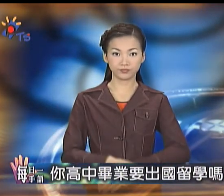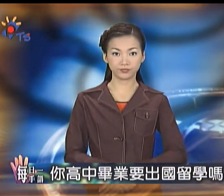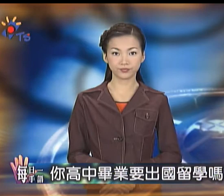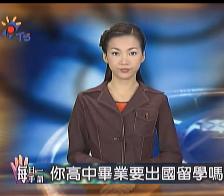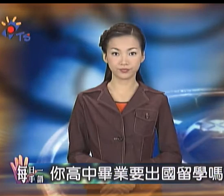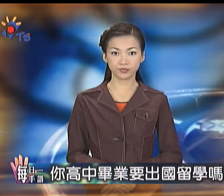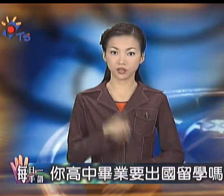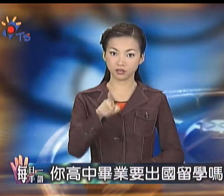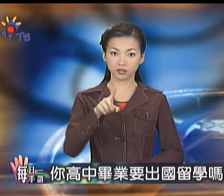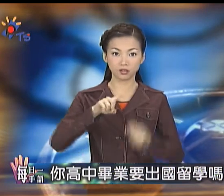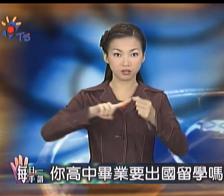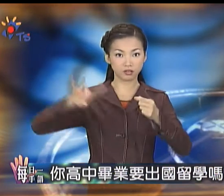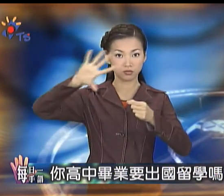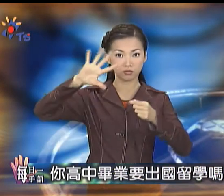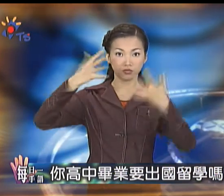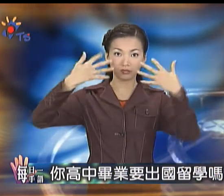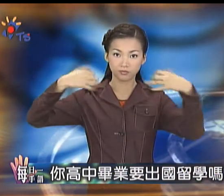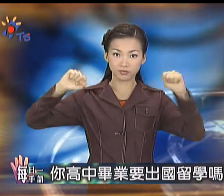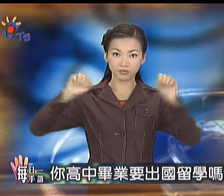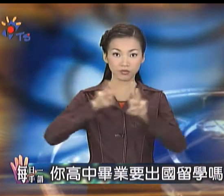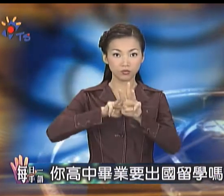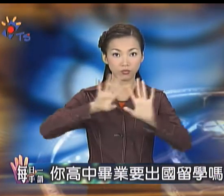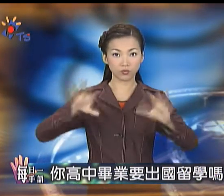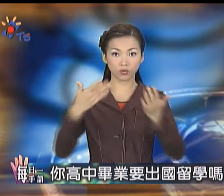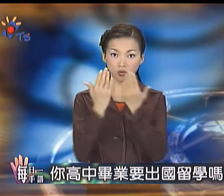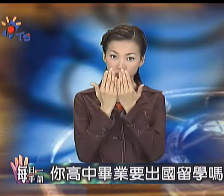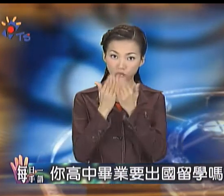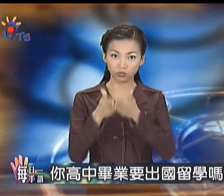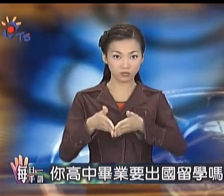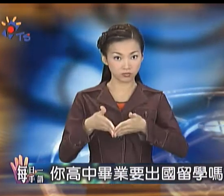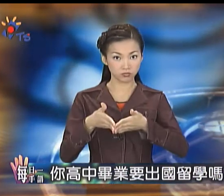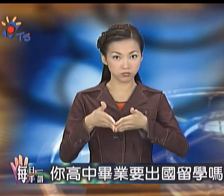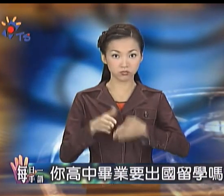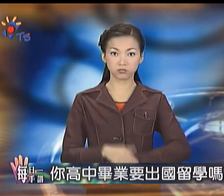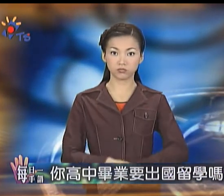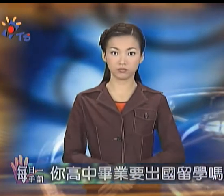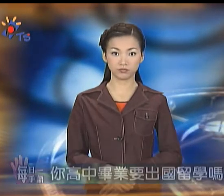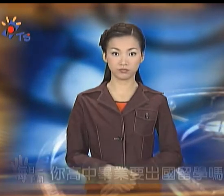你高中毕业要出国留学吗？